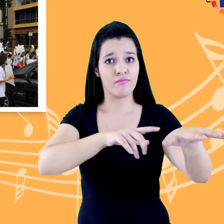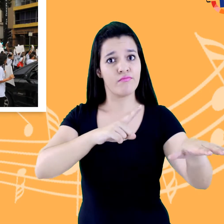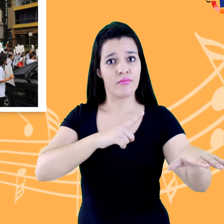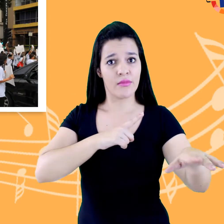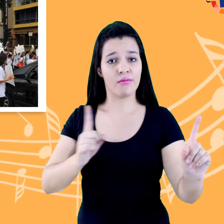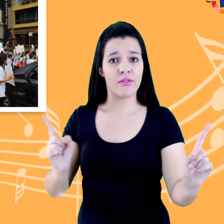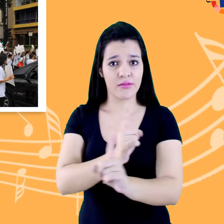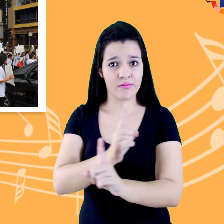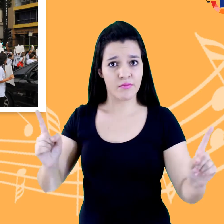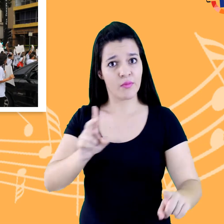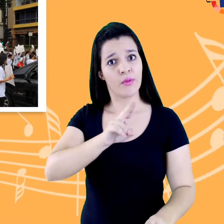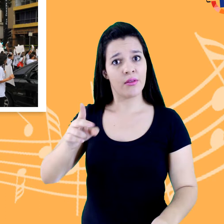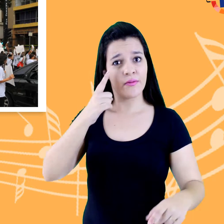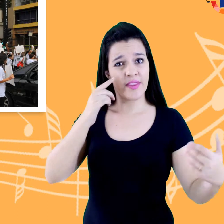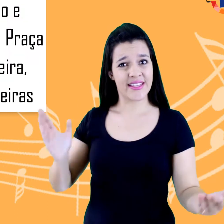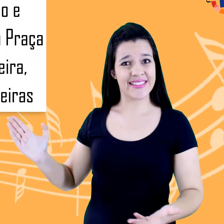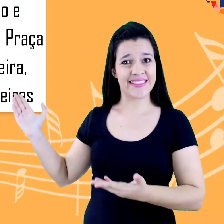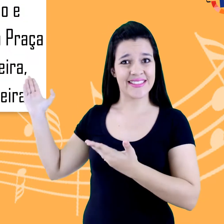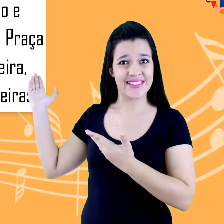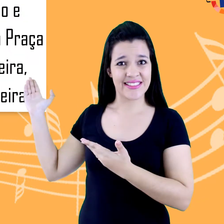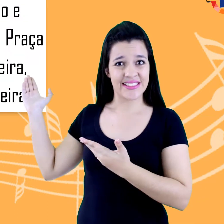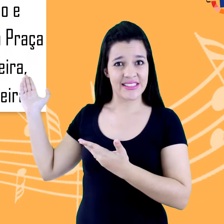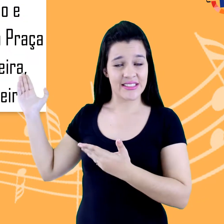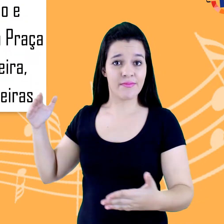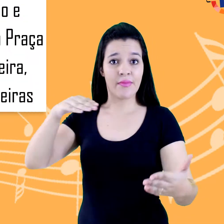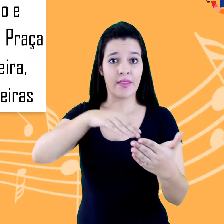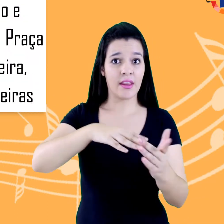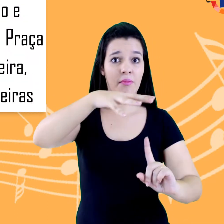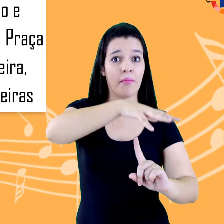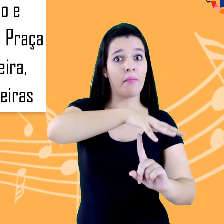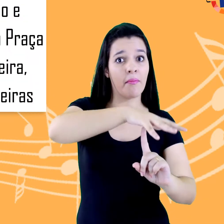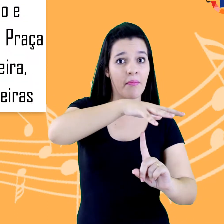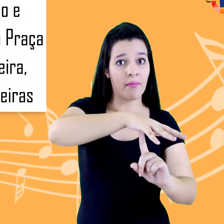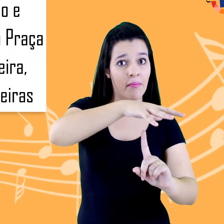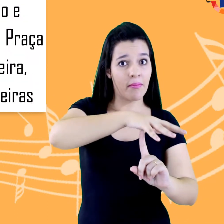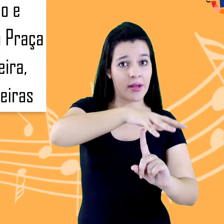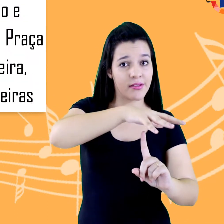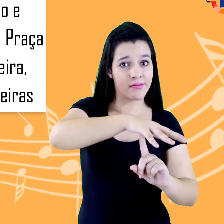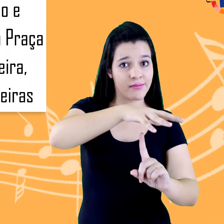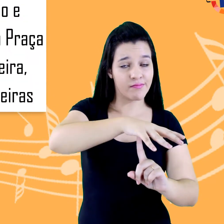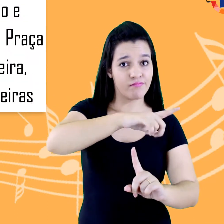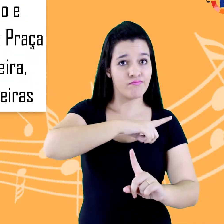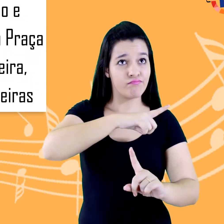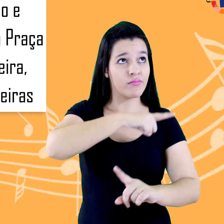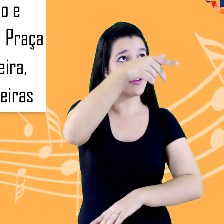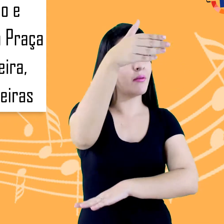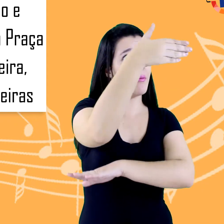Centenário e República do Líbano, até a Praça Armando de Sales Oliveira, no Monumento às